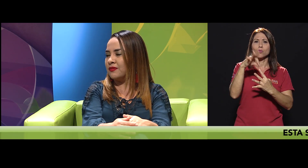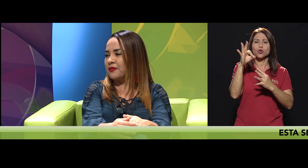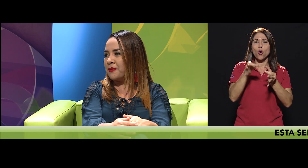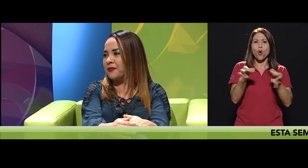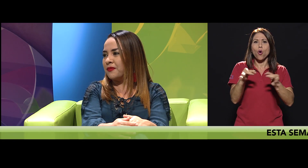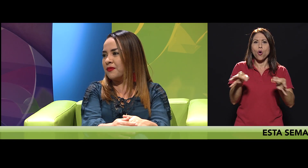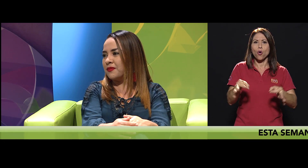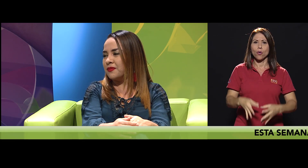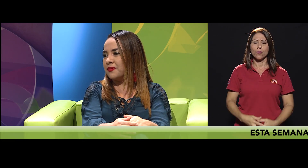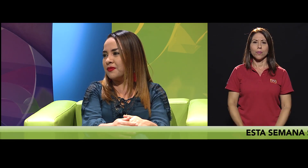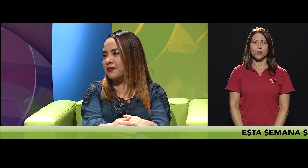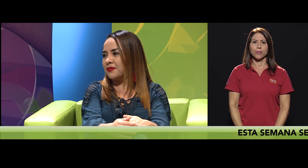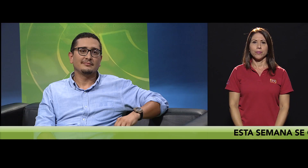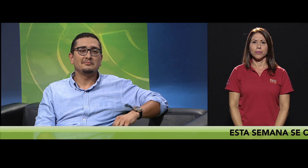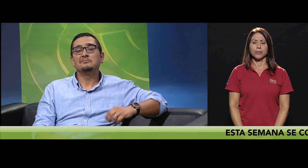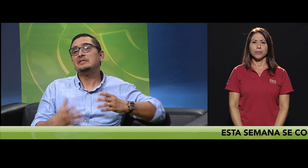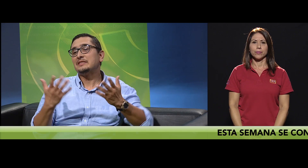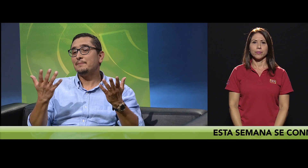opción.